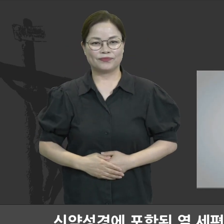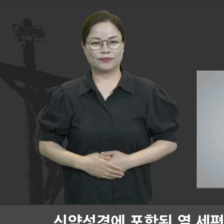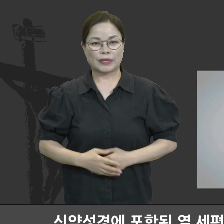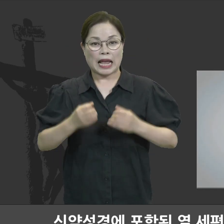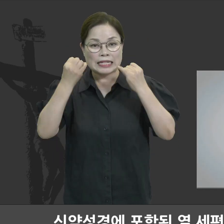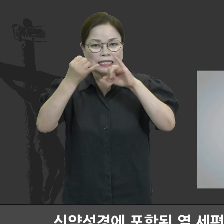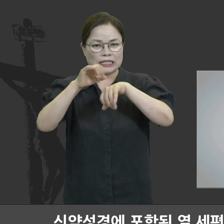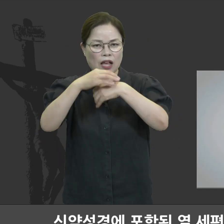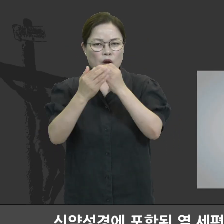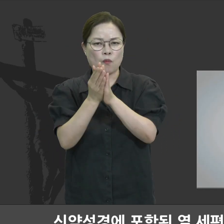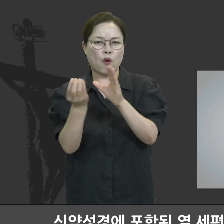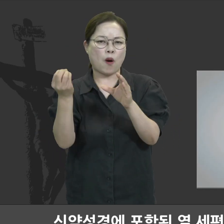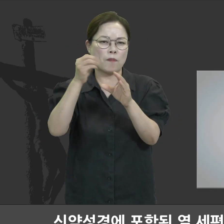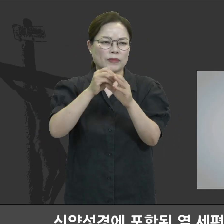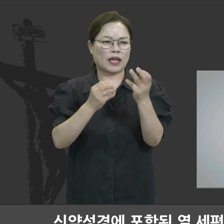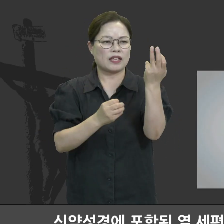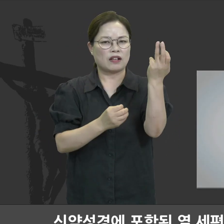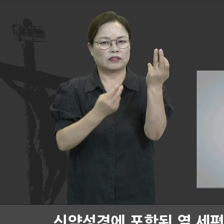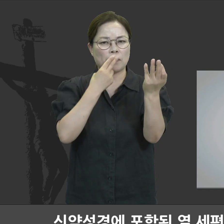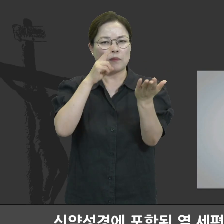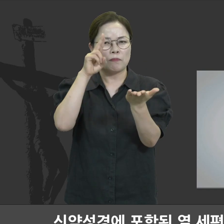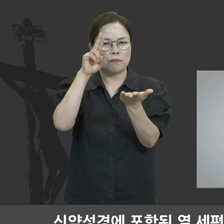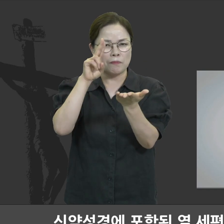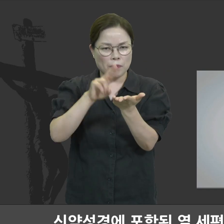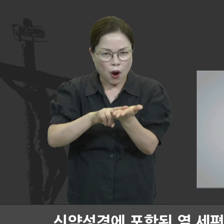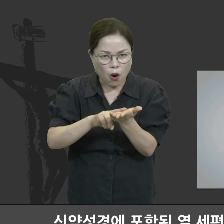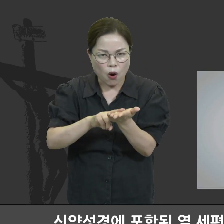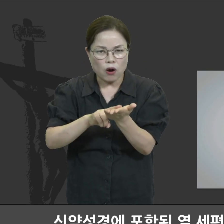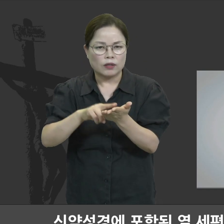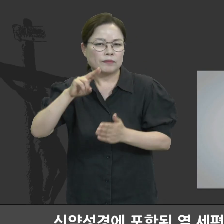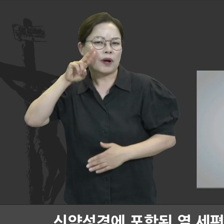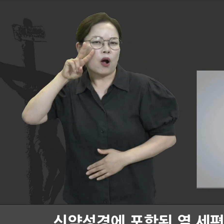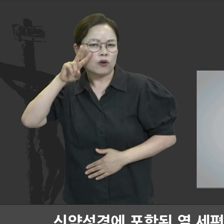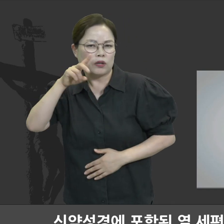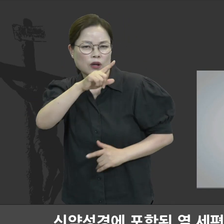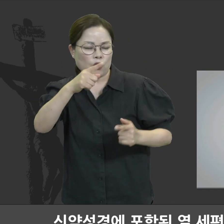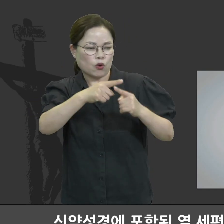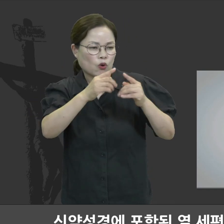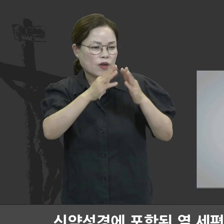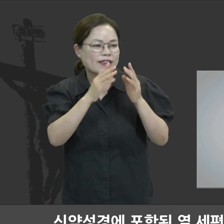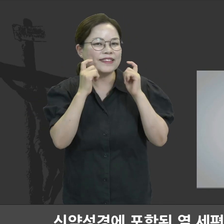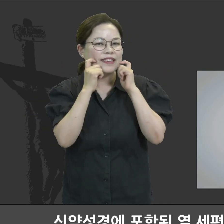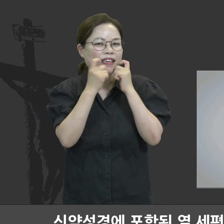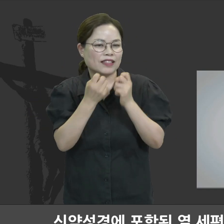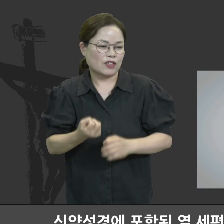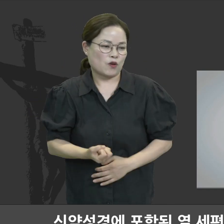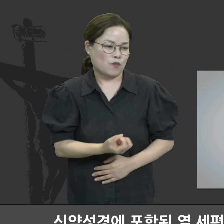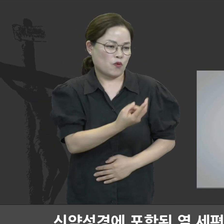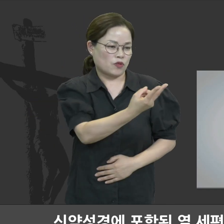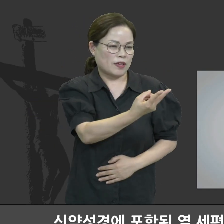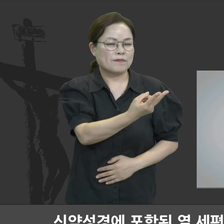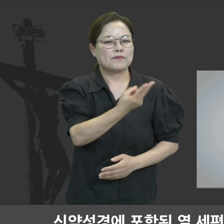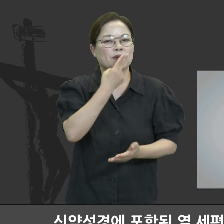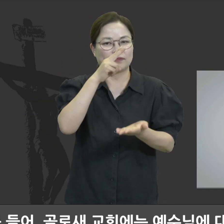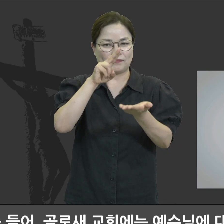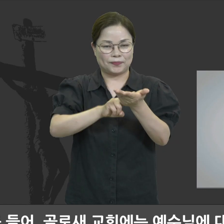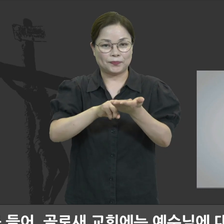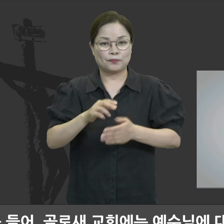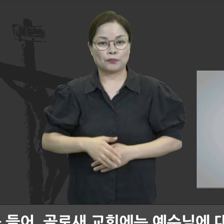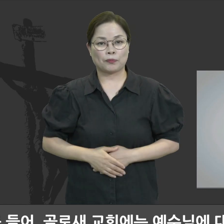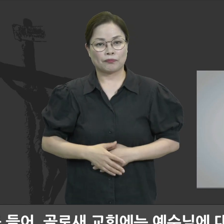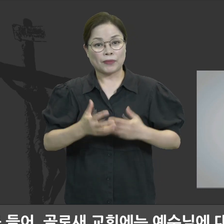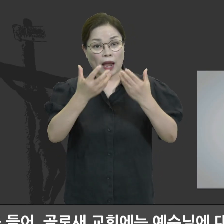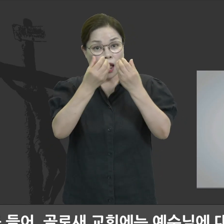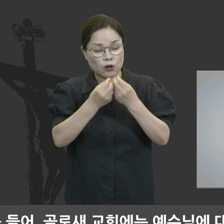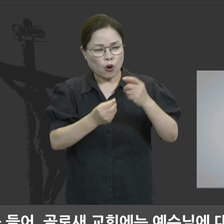신약 성경에 포함된 13편의 바울 서신은 사도 바울이 여러 교회와 개인에게 보낸 편지입니다. 예를